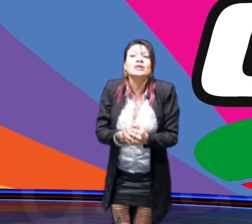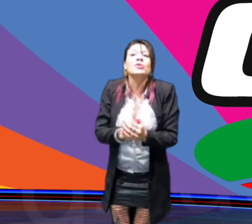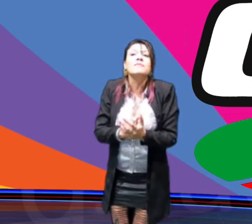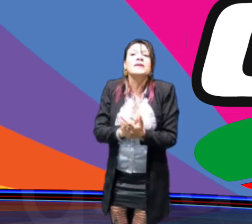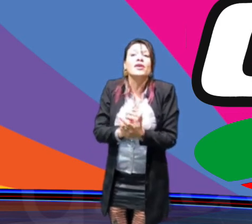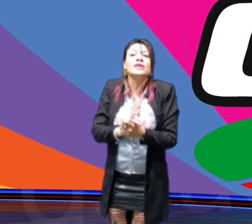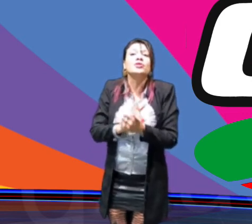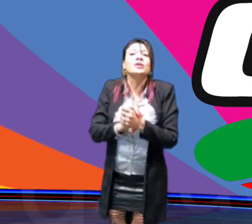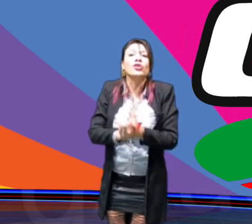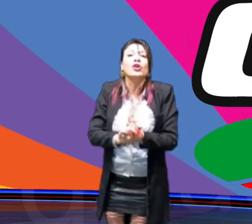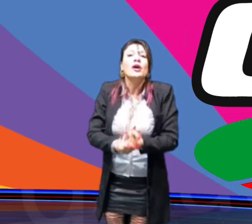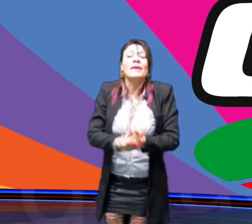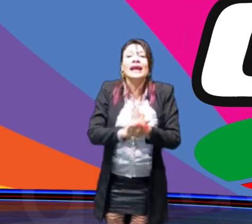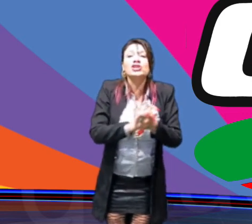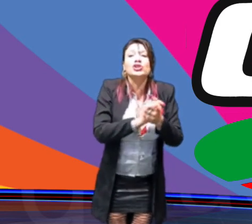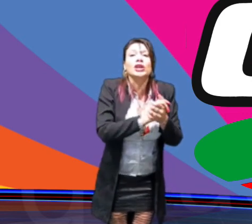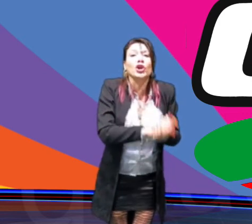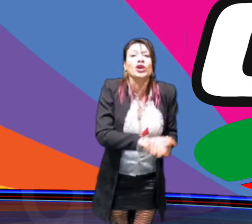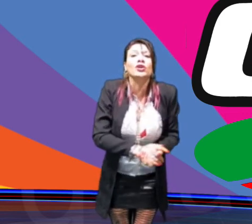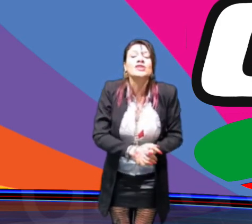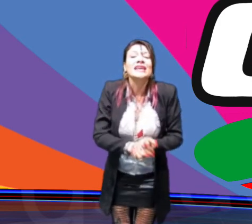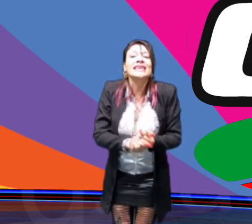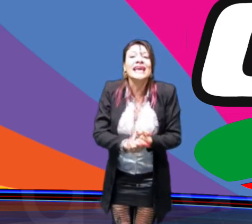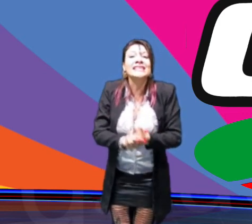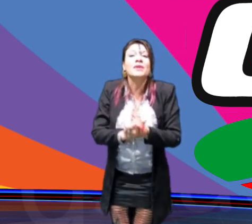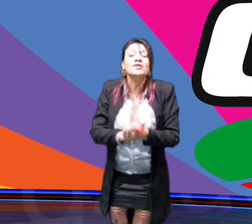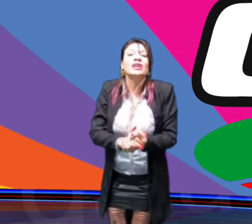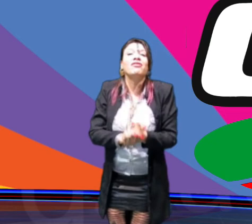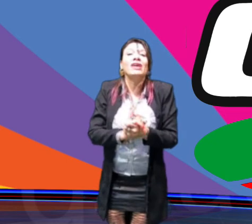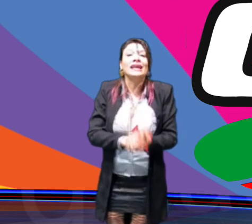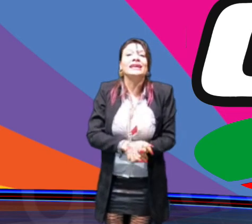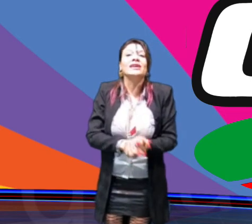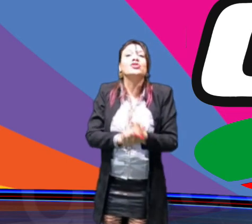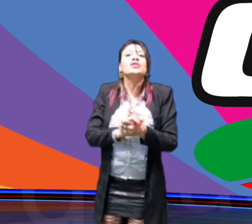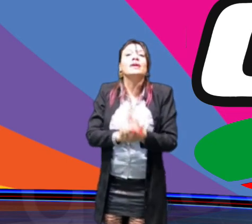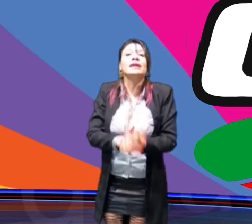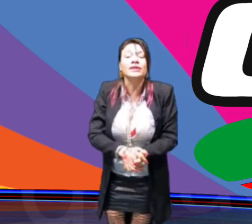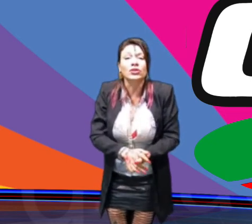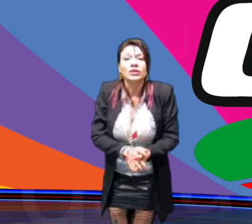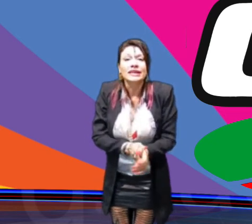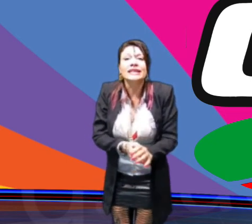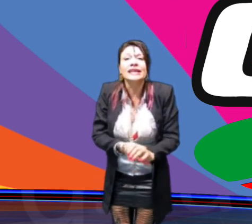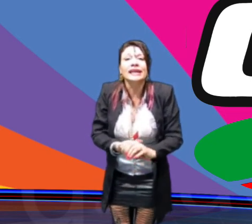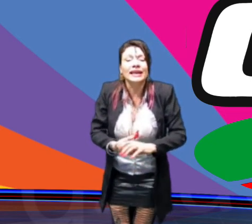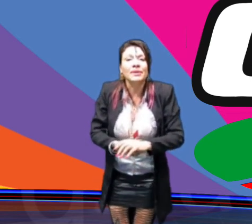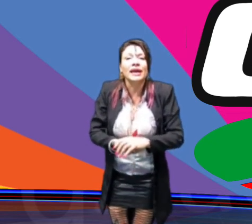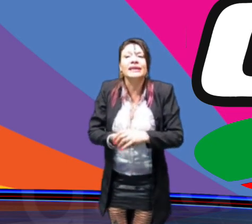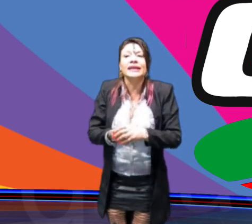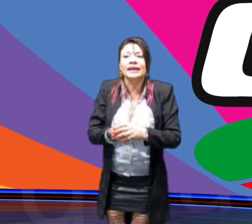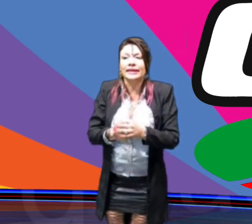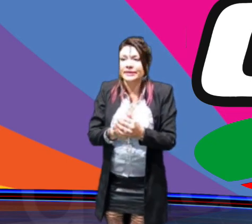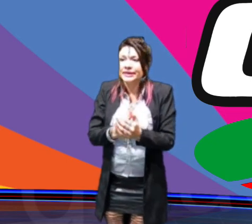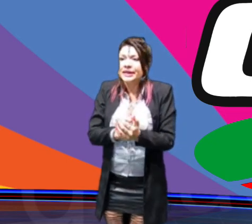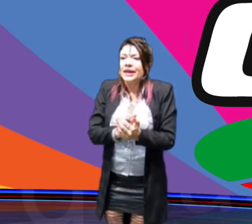muy inspiradora, sobre todo para aquellos tecnológicos y aquellas personas fanáticas de lo cibernético y de la vía